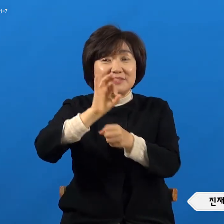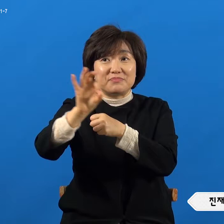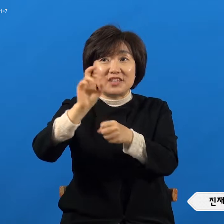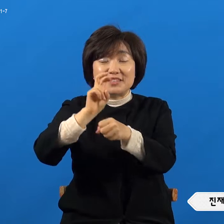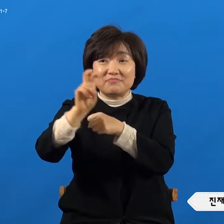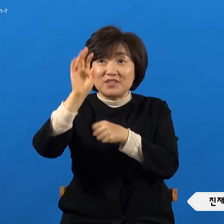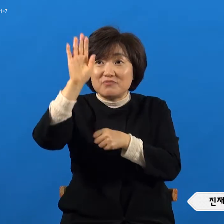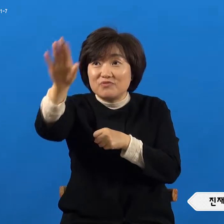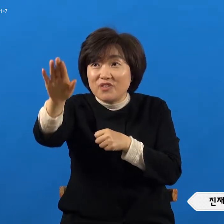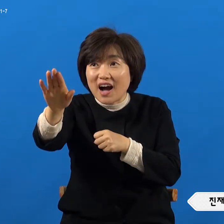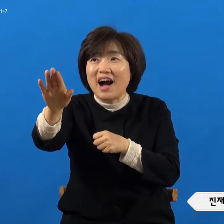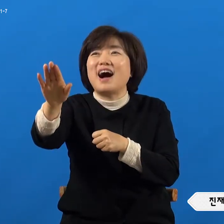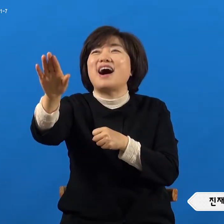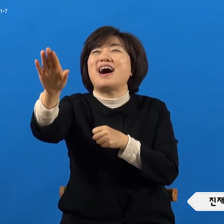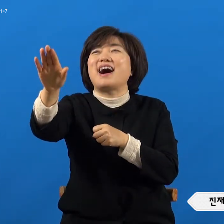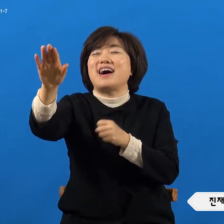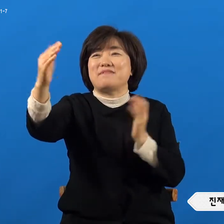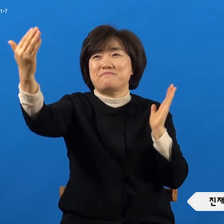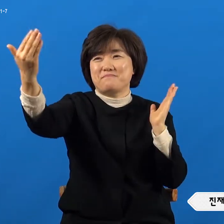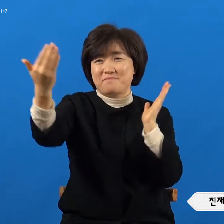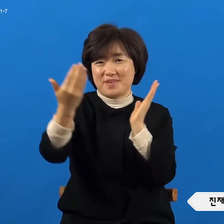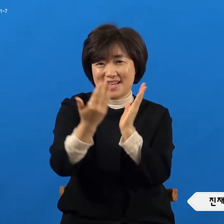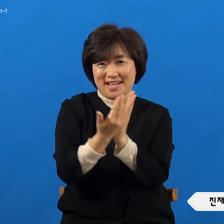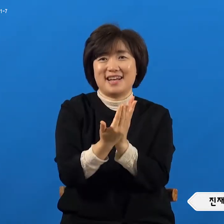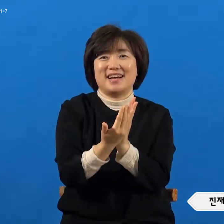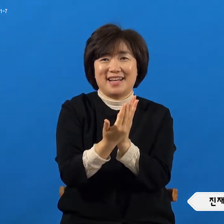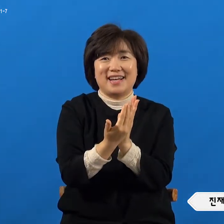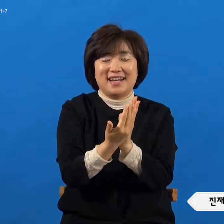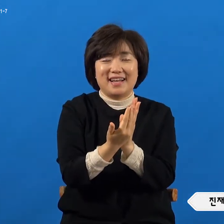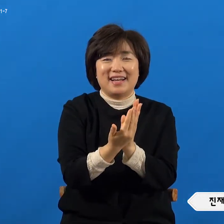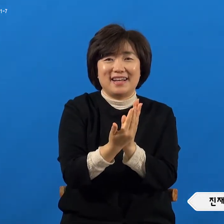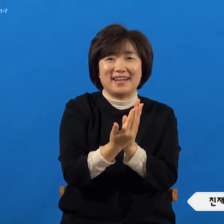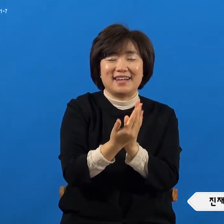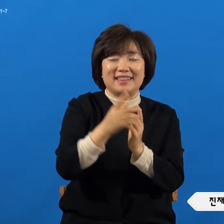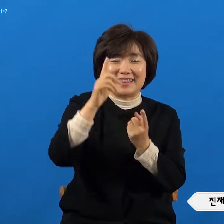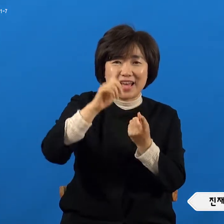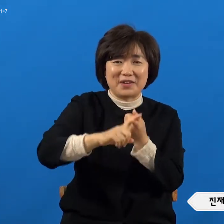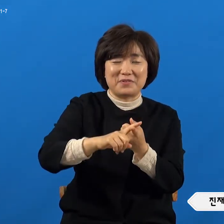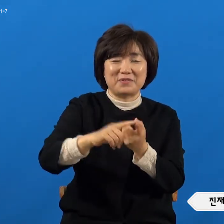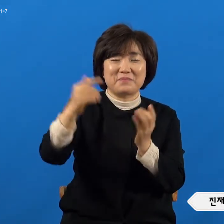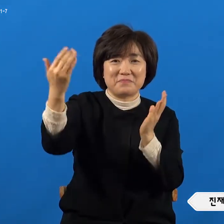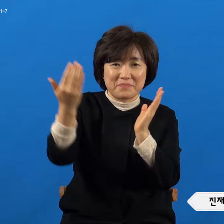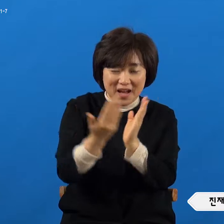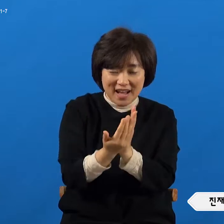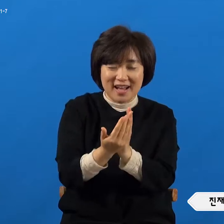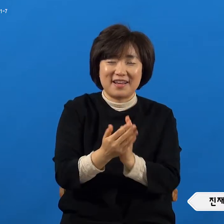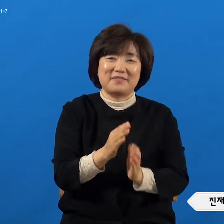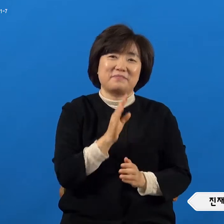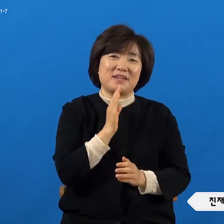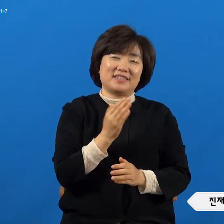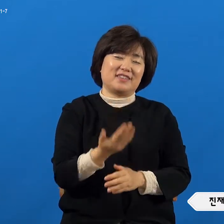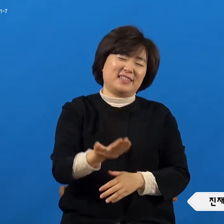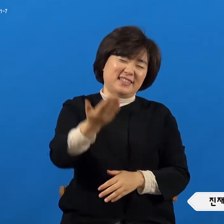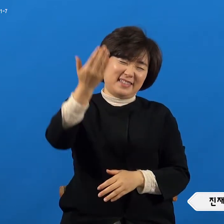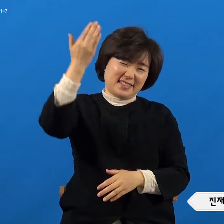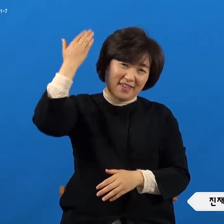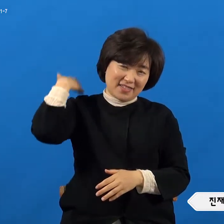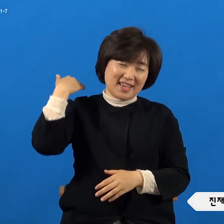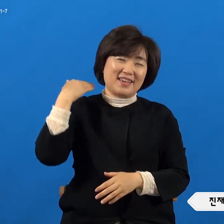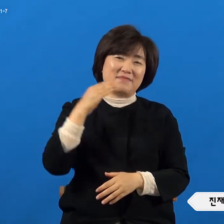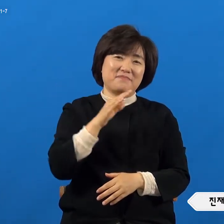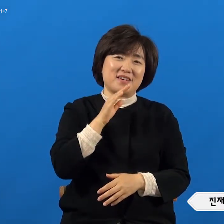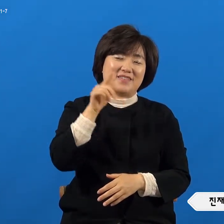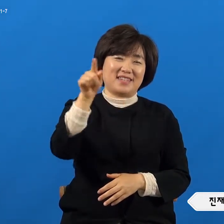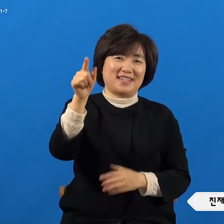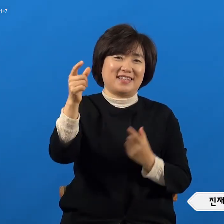모습을 보면서 그 일이 이루어진다면 우리는 이렇게 이야기할 수 있을지 모릅니다. 그래, 맞아, 바로